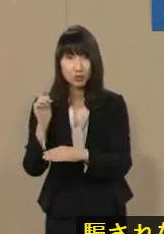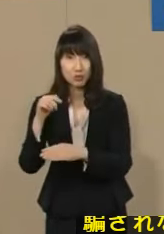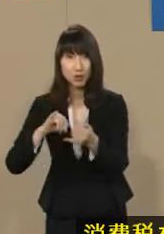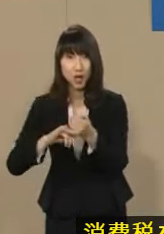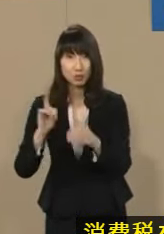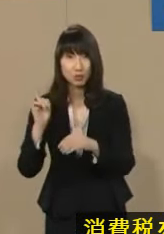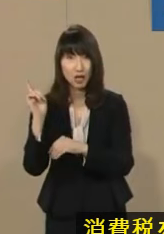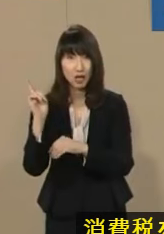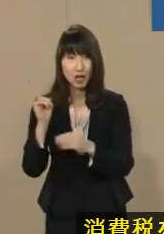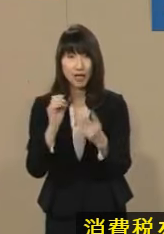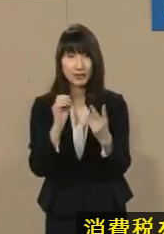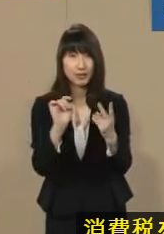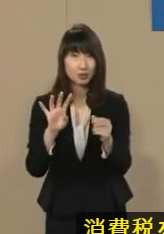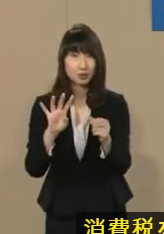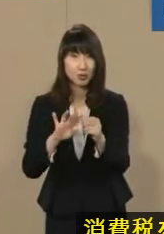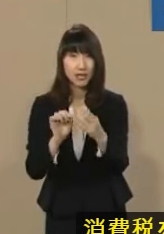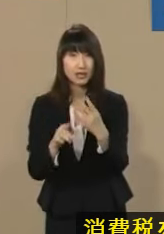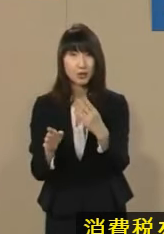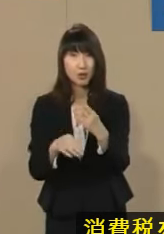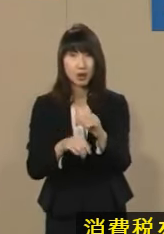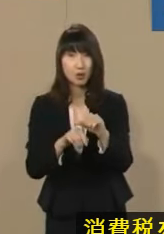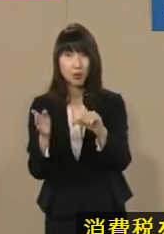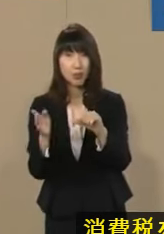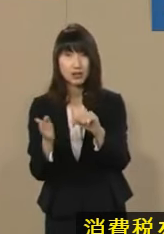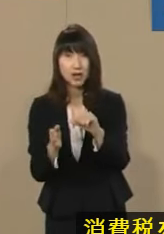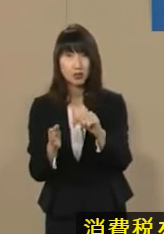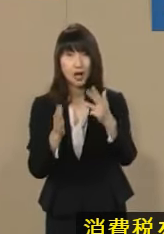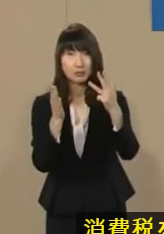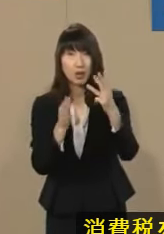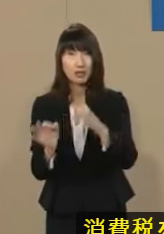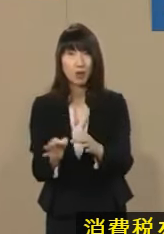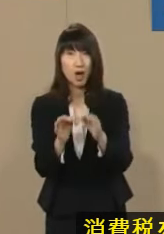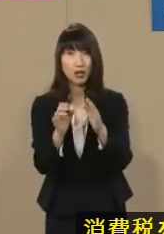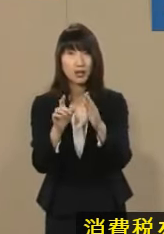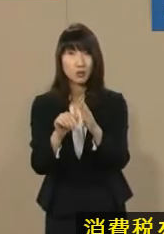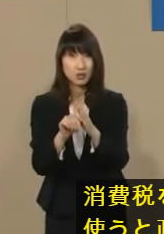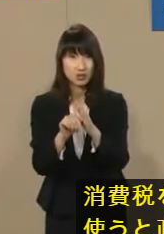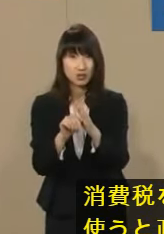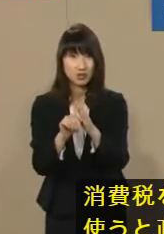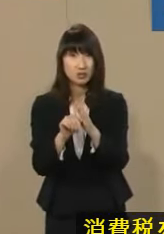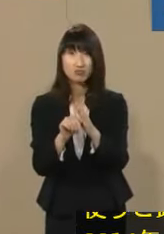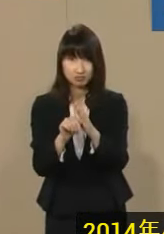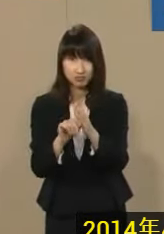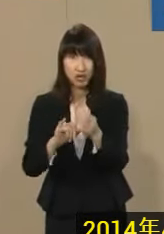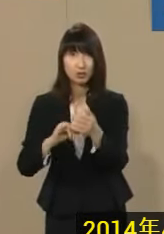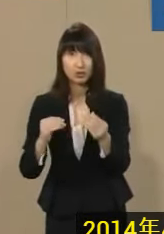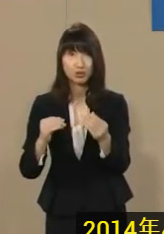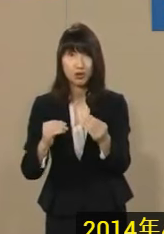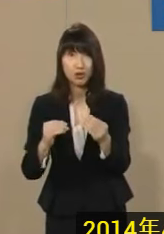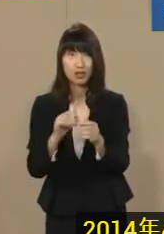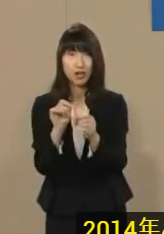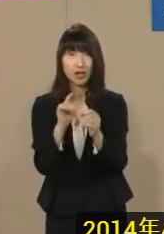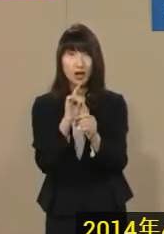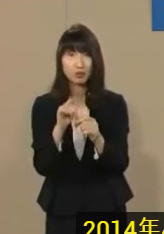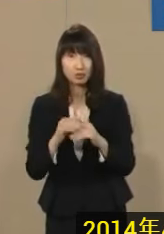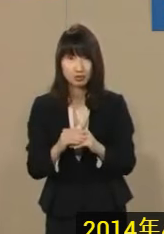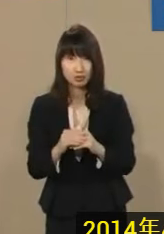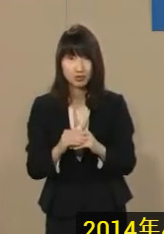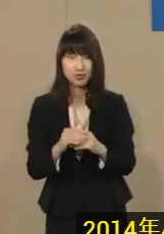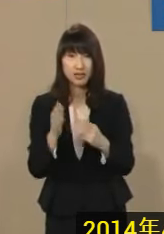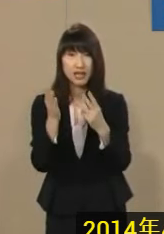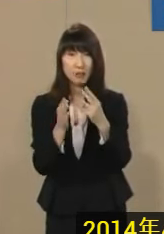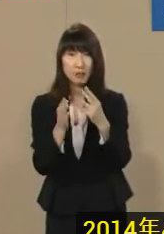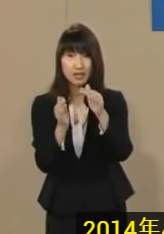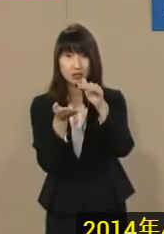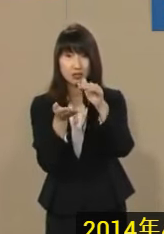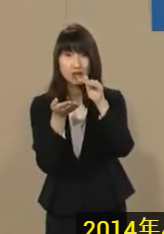。2014年4月から 5% から 8% に消費税は増税された。答え合わせをします。 3%